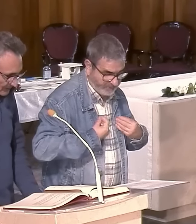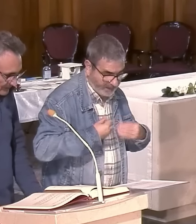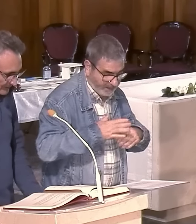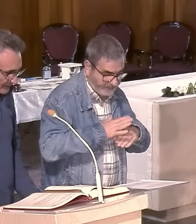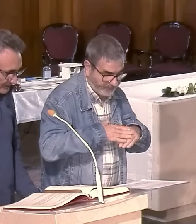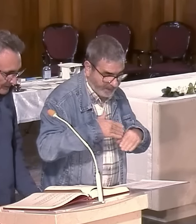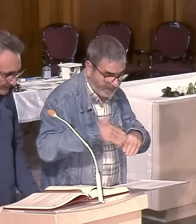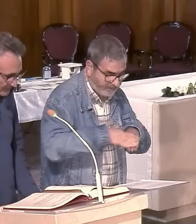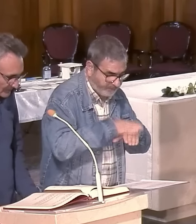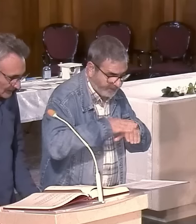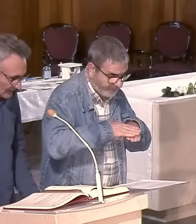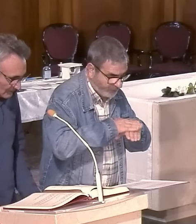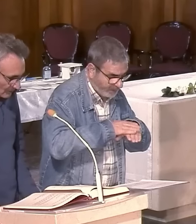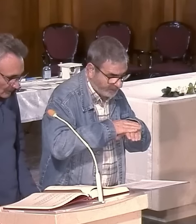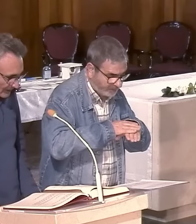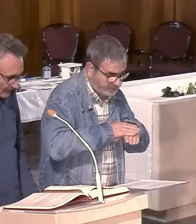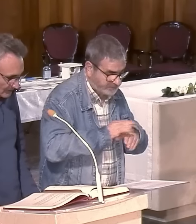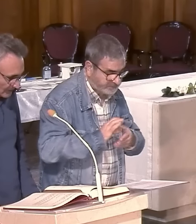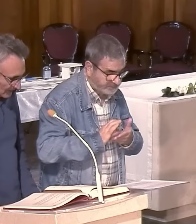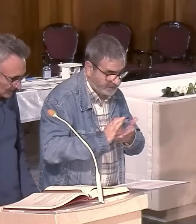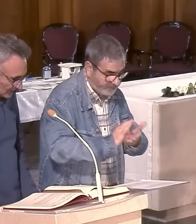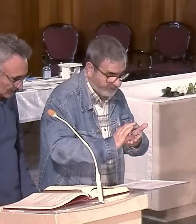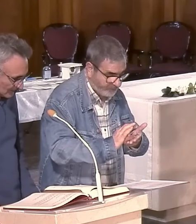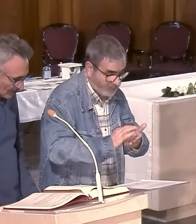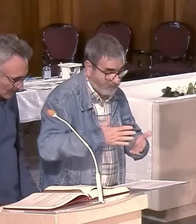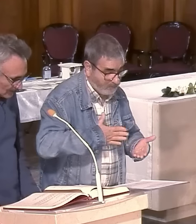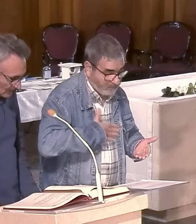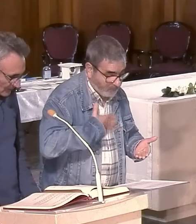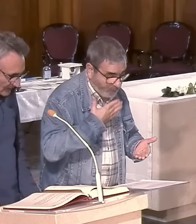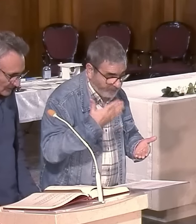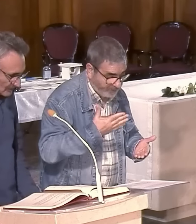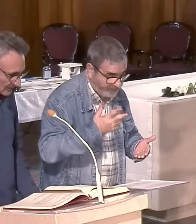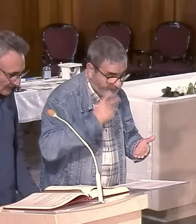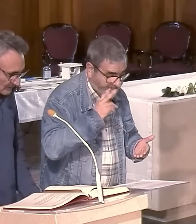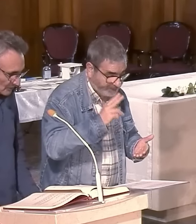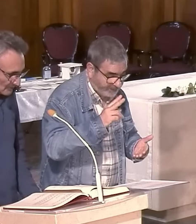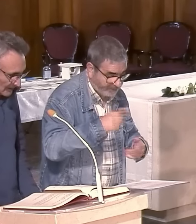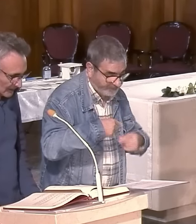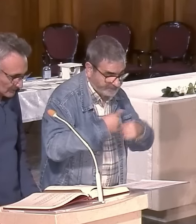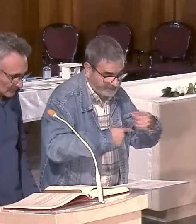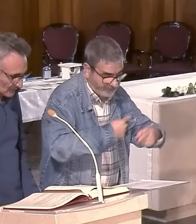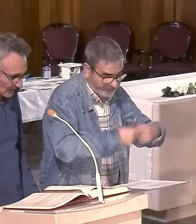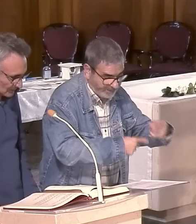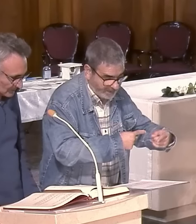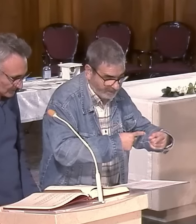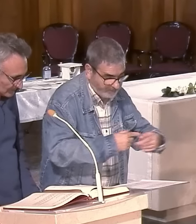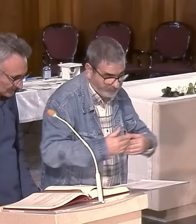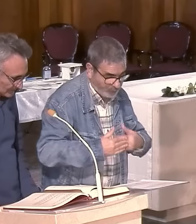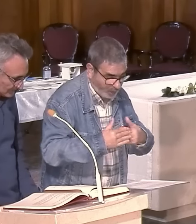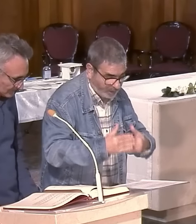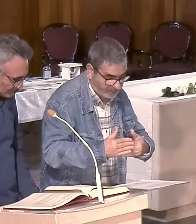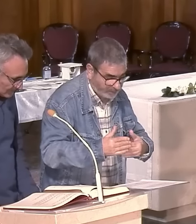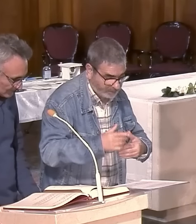Verá su descendencia, prolongará sus años. Lo que el Señor quiere prosperará por su mano.